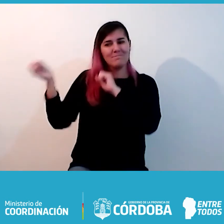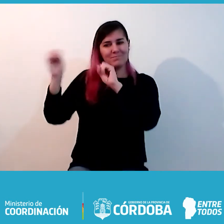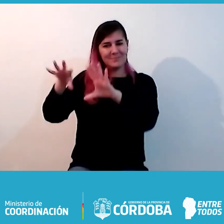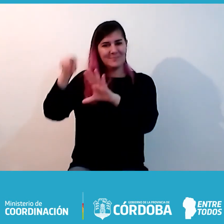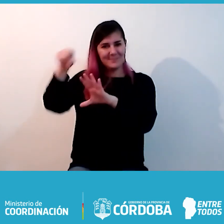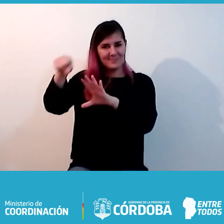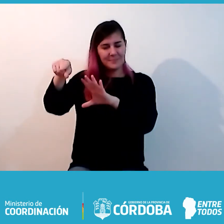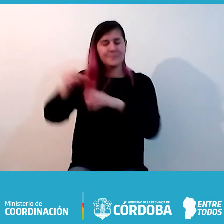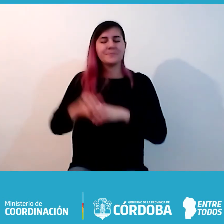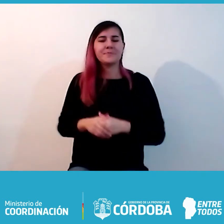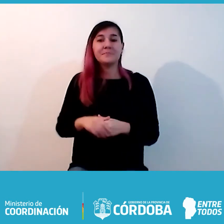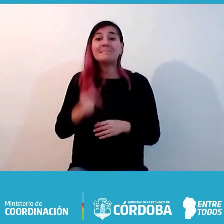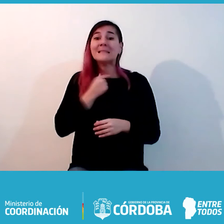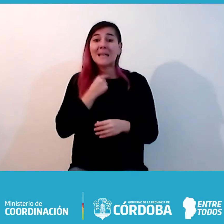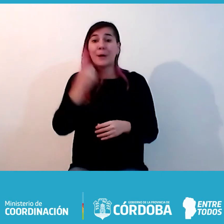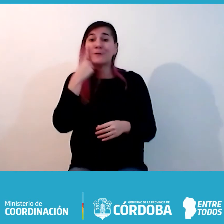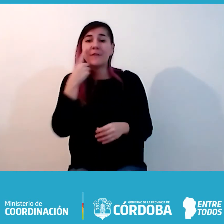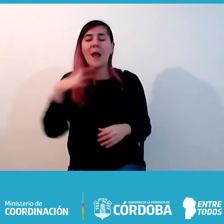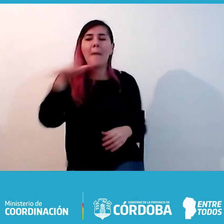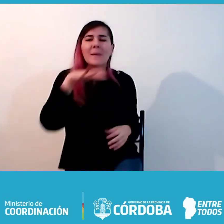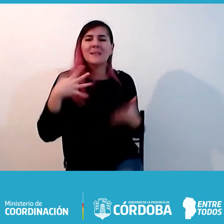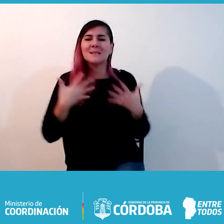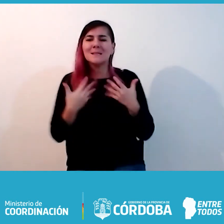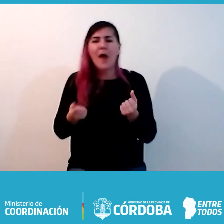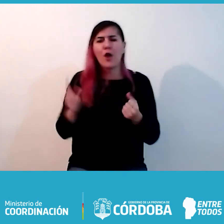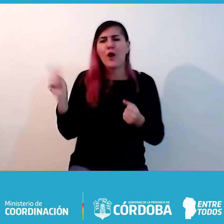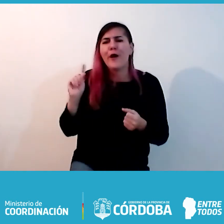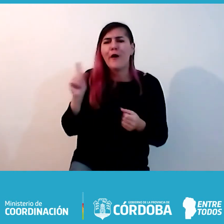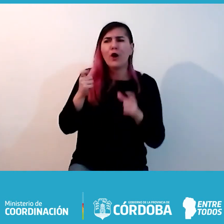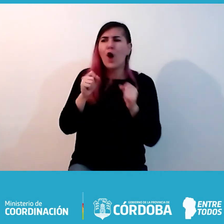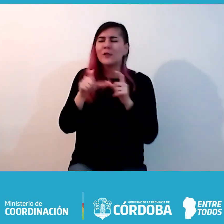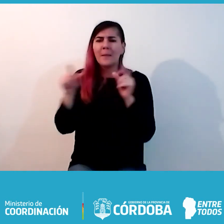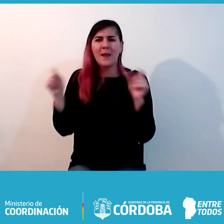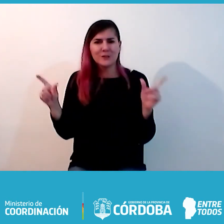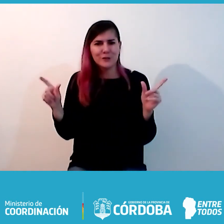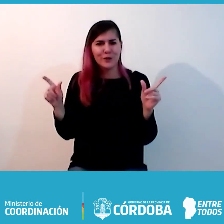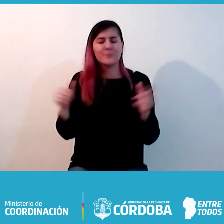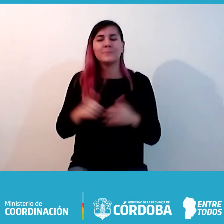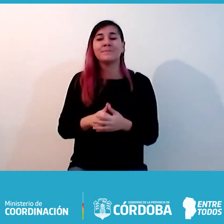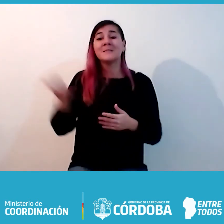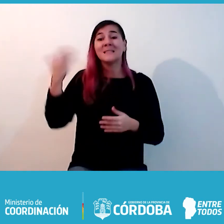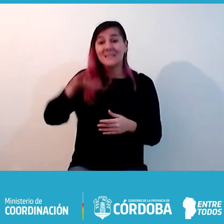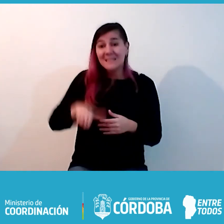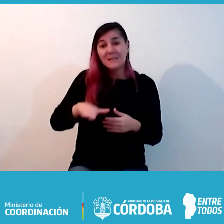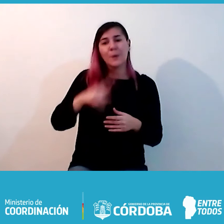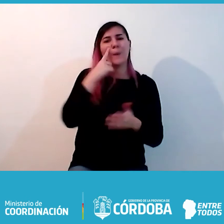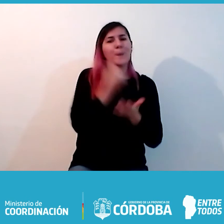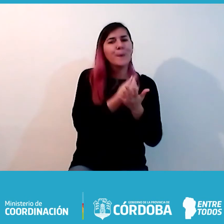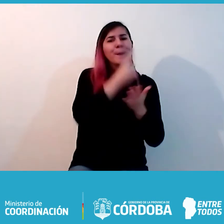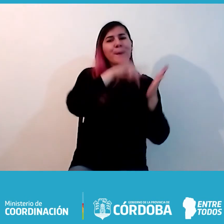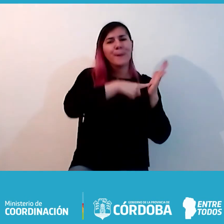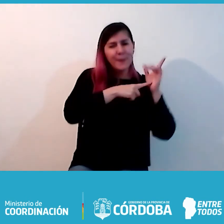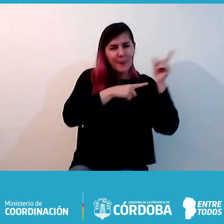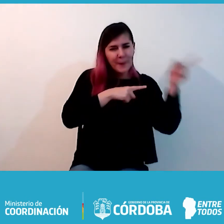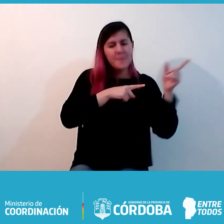allí, pretenden vivir en un ambiente sano sin mayores contaminaciones. Cuando pequeña, que vivía en Berazategui, tercer cordón